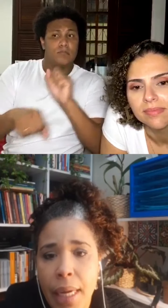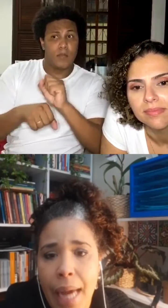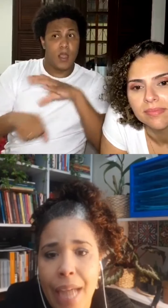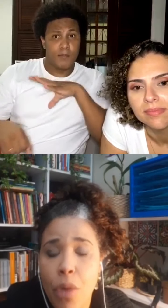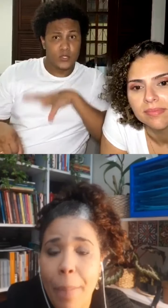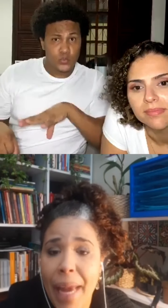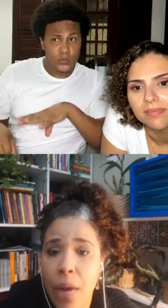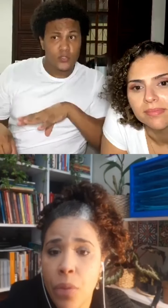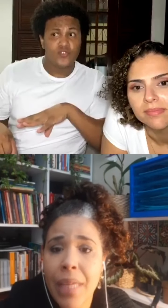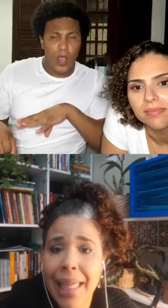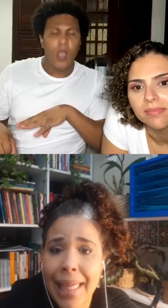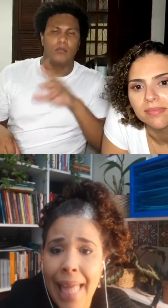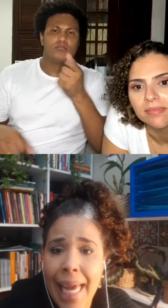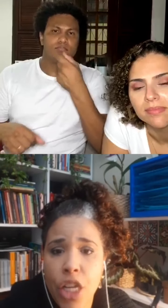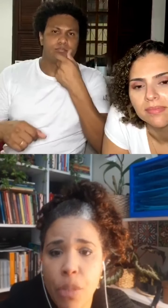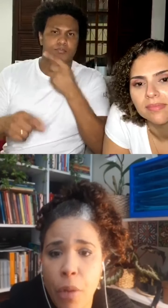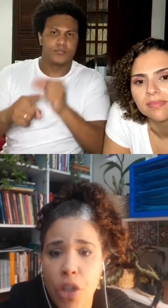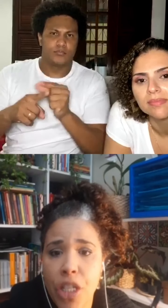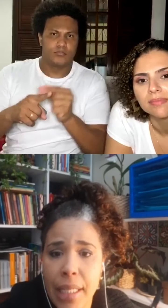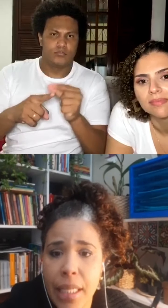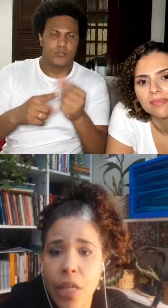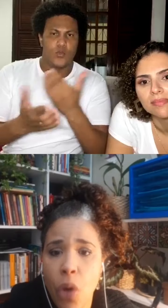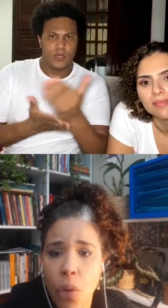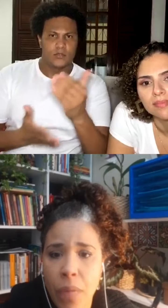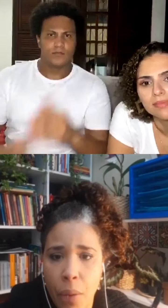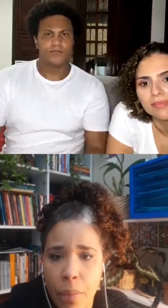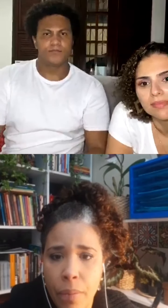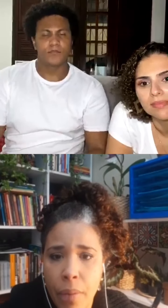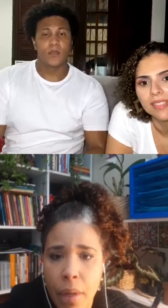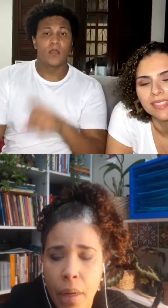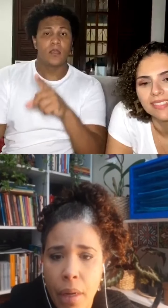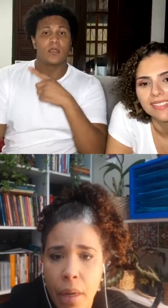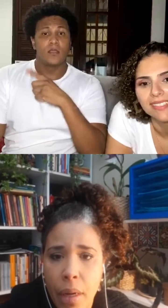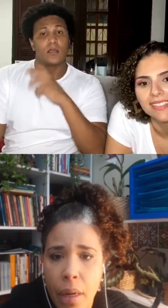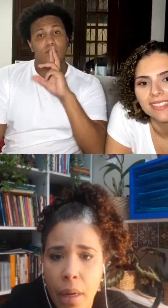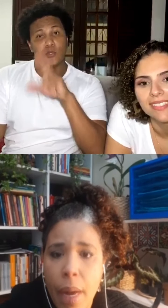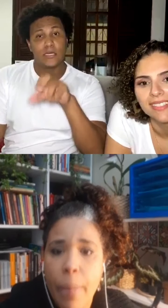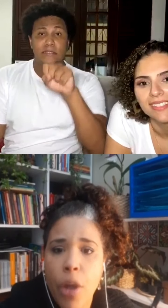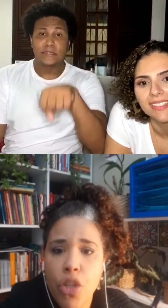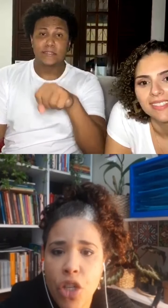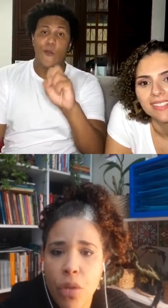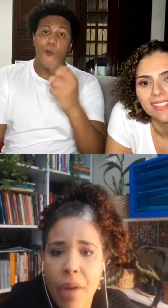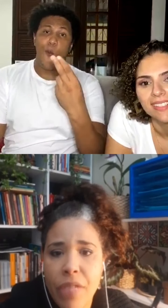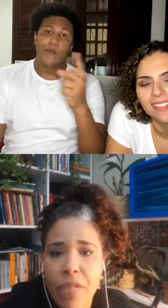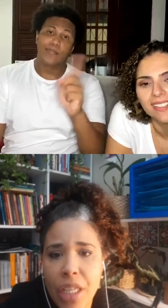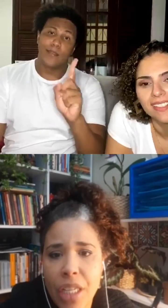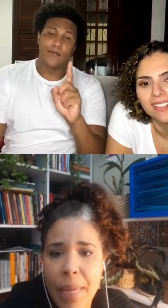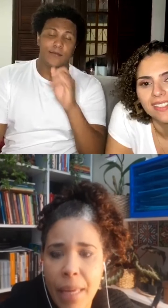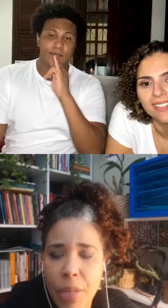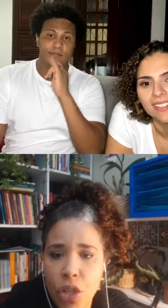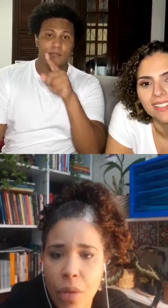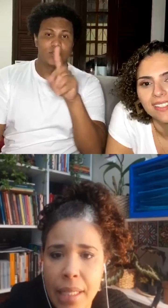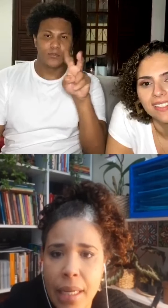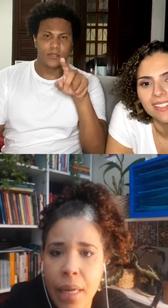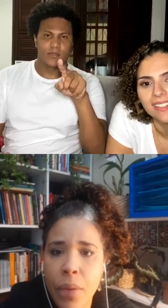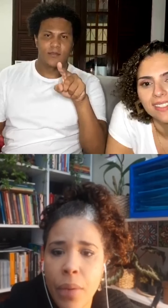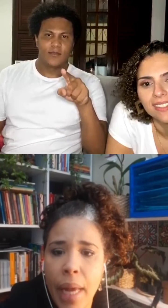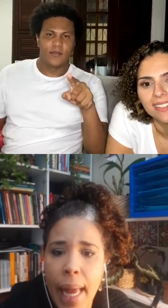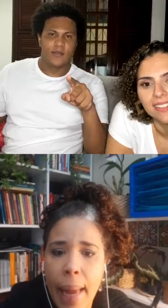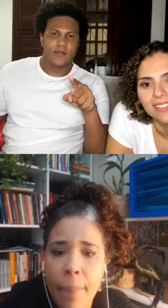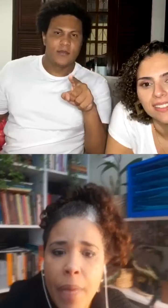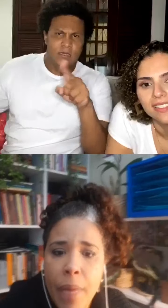A sua pergunta tem a resposta sim ou não. Pode menstruar. Vocês já sabem que a menstruação